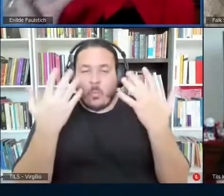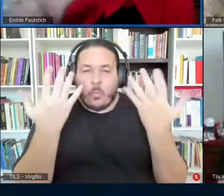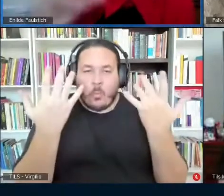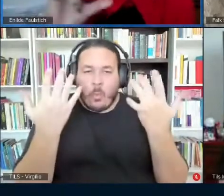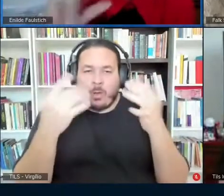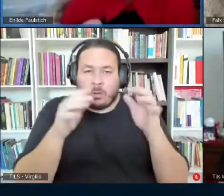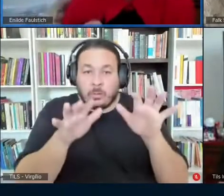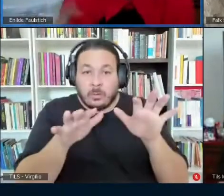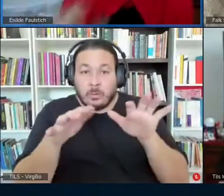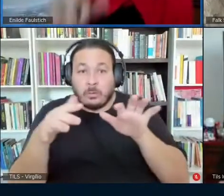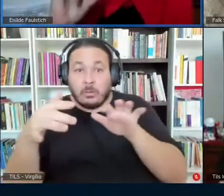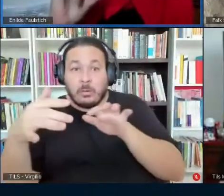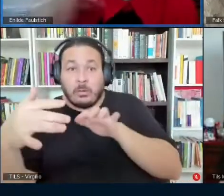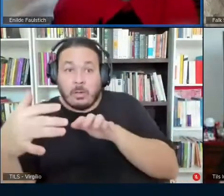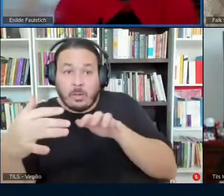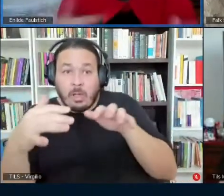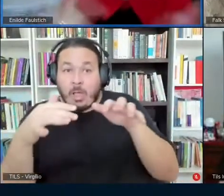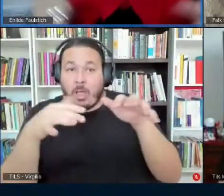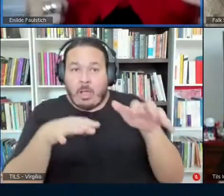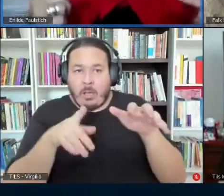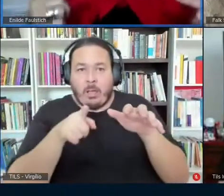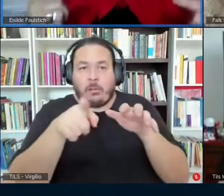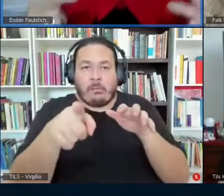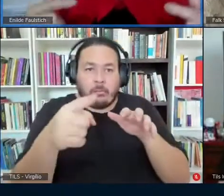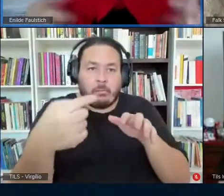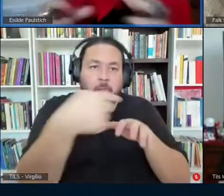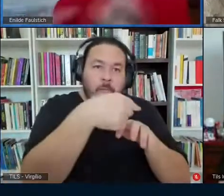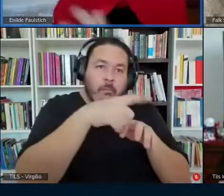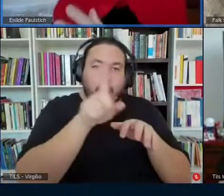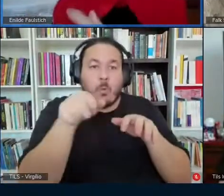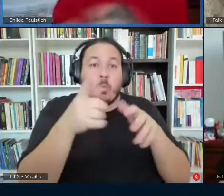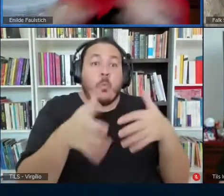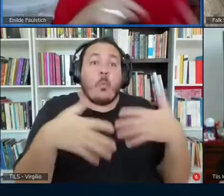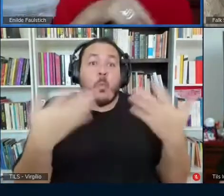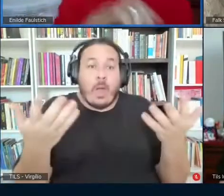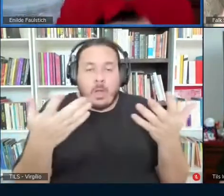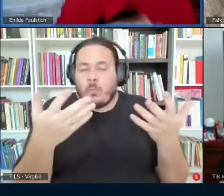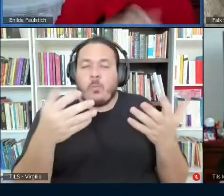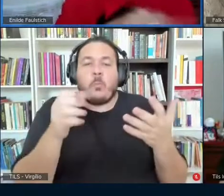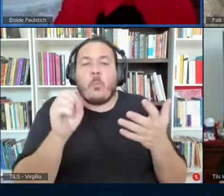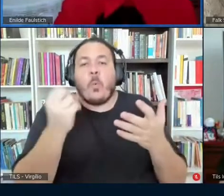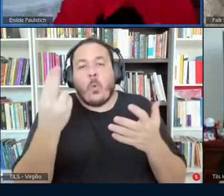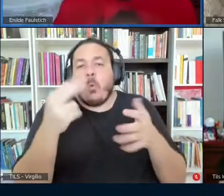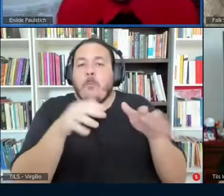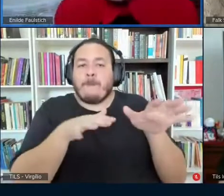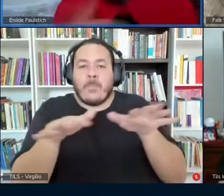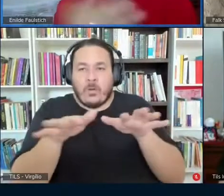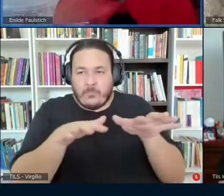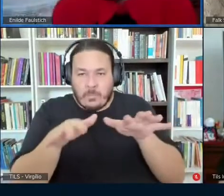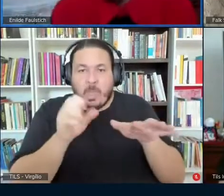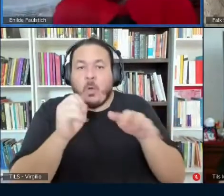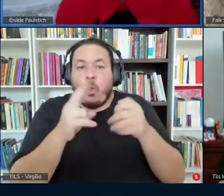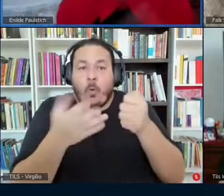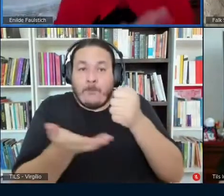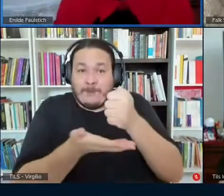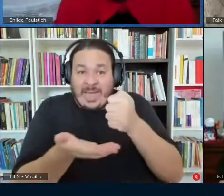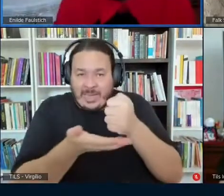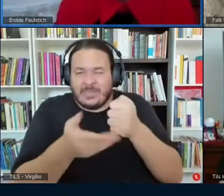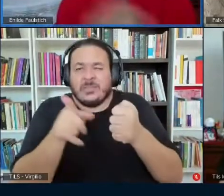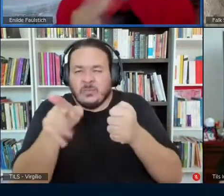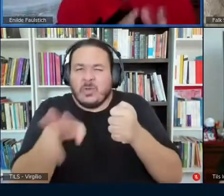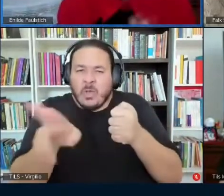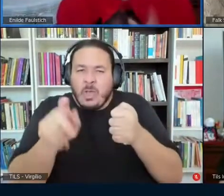determinada direção, ou movimento, ou uma direção X, ou numa base, que vocês chamam de base,